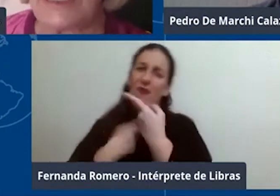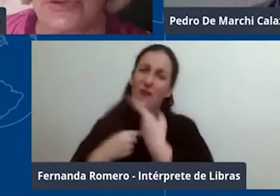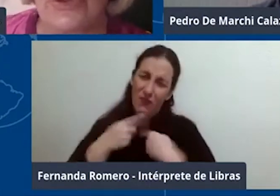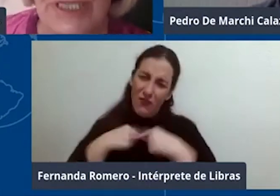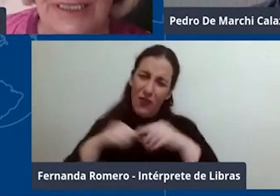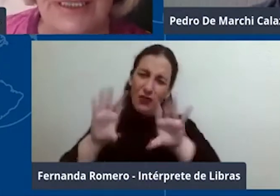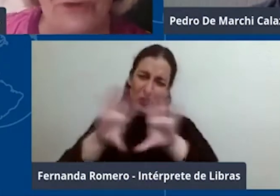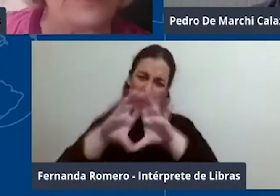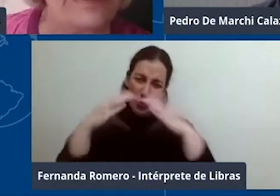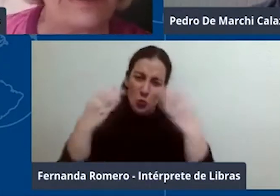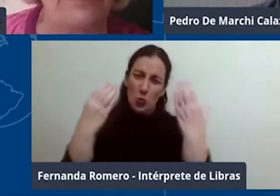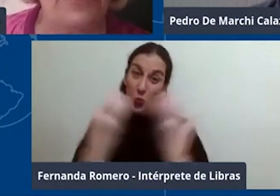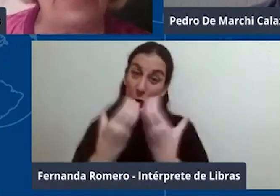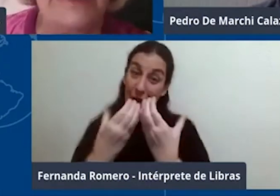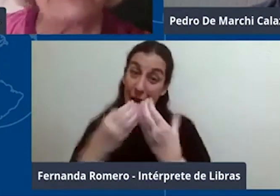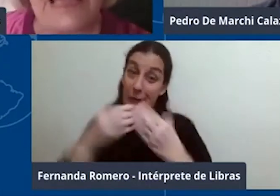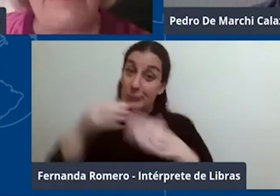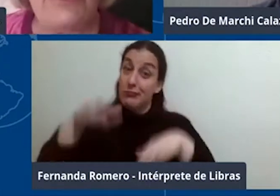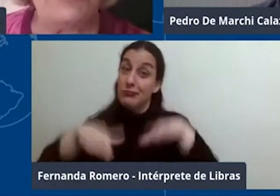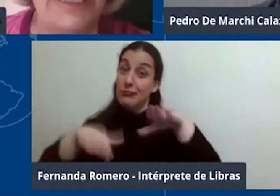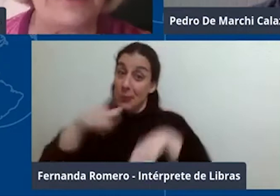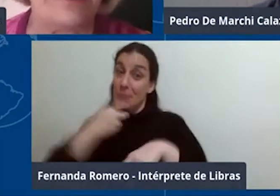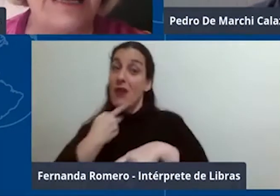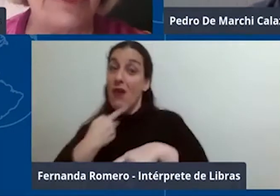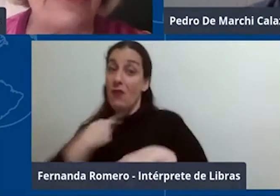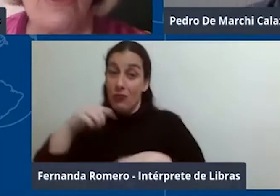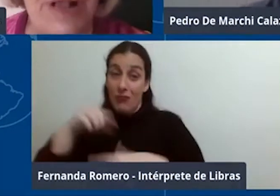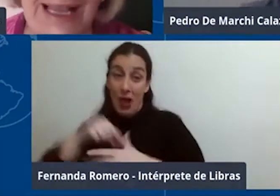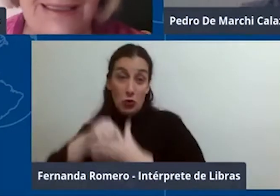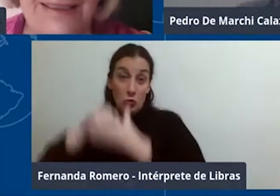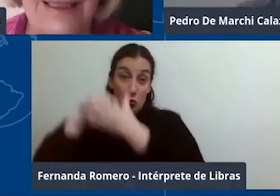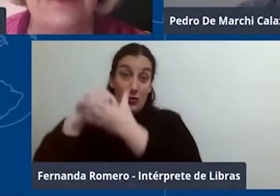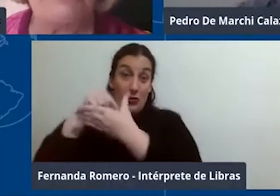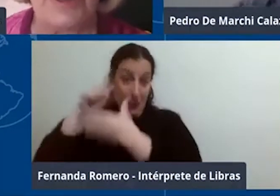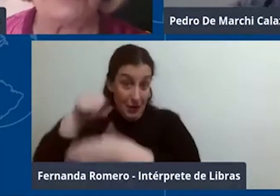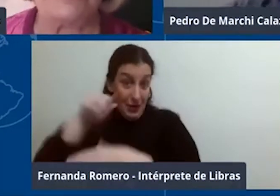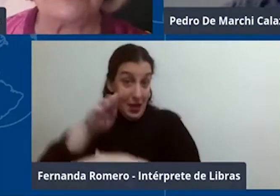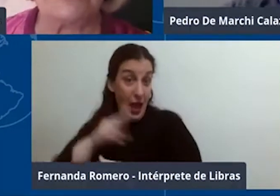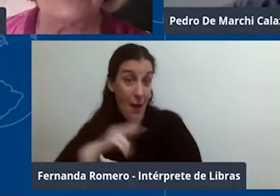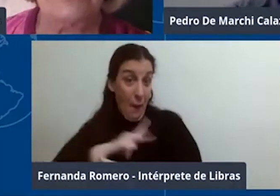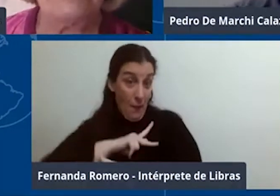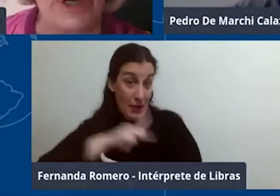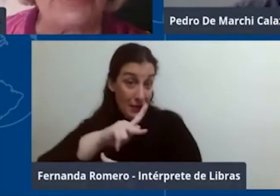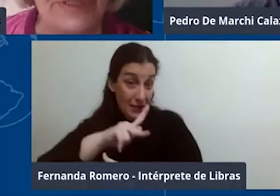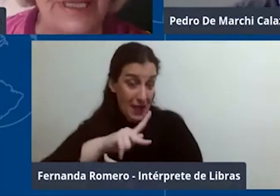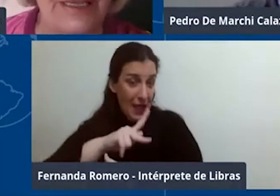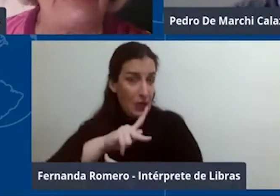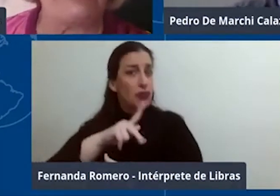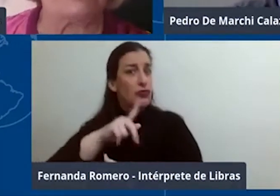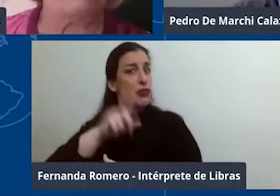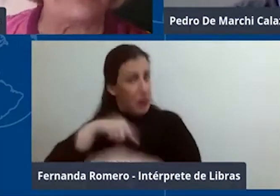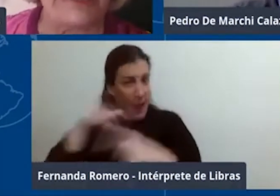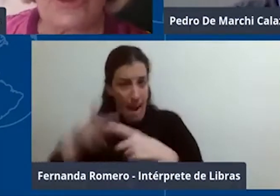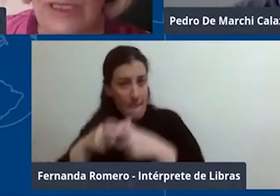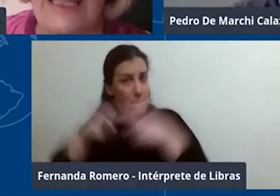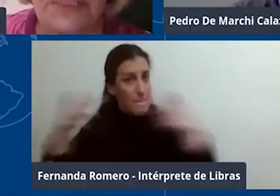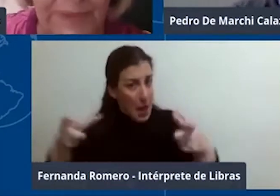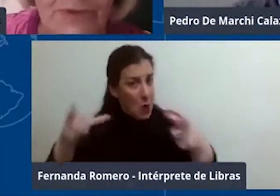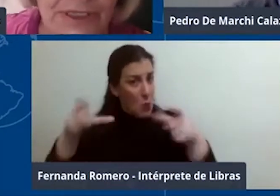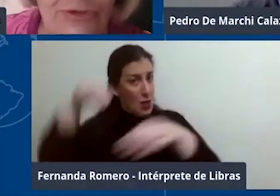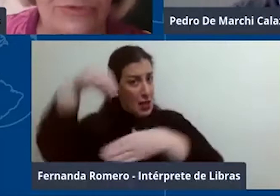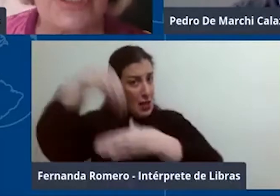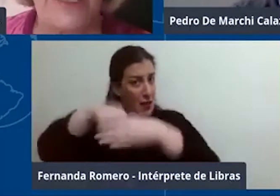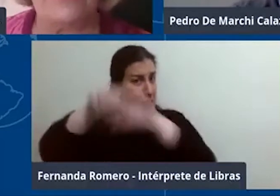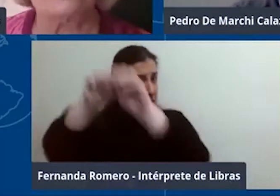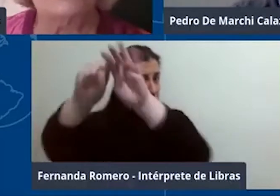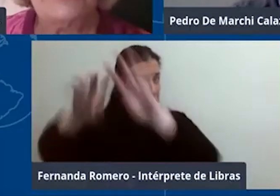pela vontade do líder, que é o presidente da República, que tem maioria na Câmara, folgada. Ele pode fazer a reforma tributária, ajudar,